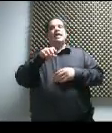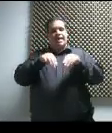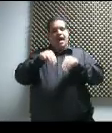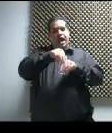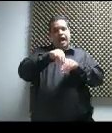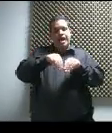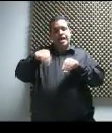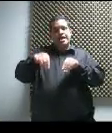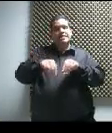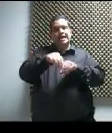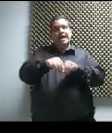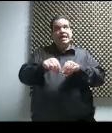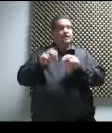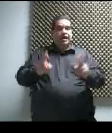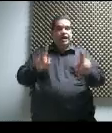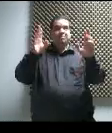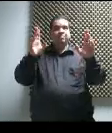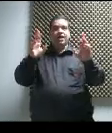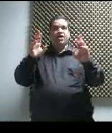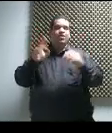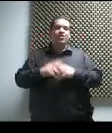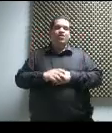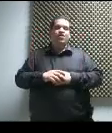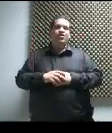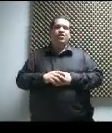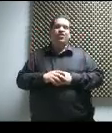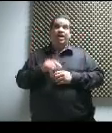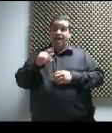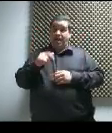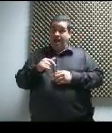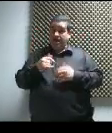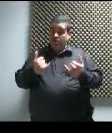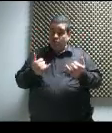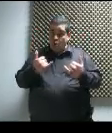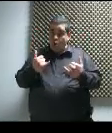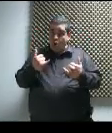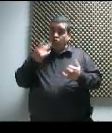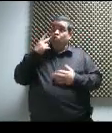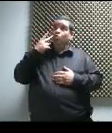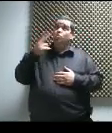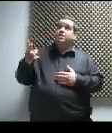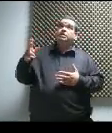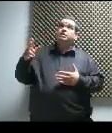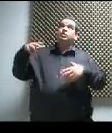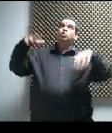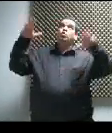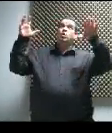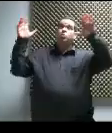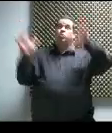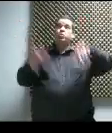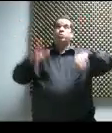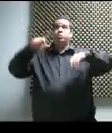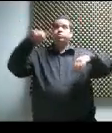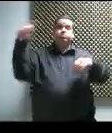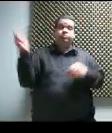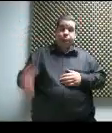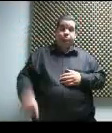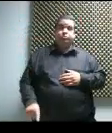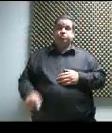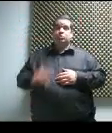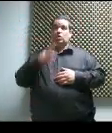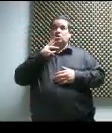O sea, que hay esperar que yo haya... Mira, pues este es la época para hacer ese torneo, porque tú escuchaste eso hoy. Uf, Dios mío. Bueno, ¿quién no lo escuchó? Todos mojamos.